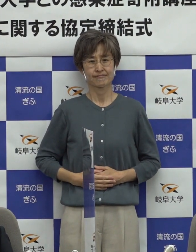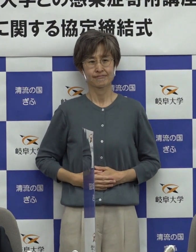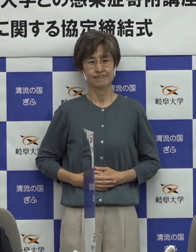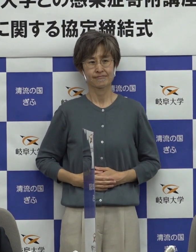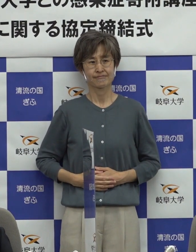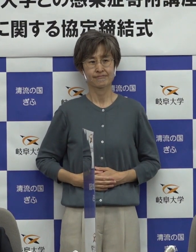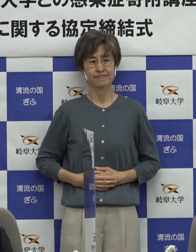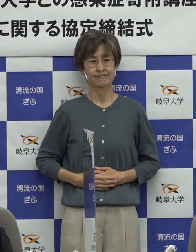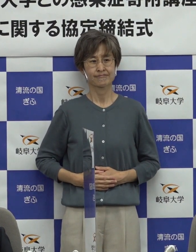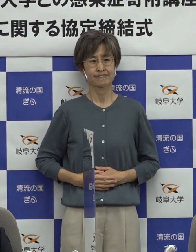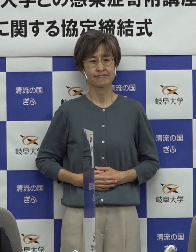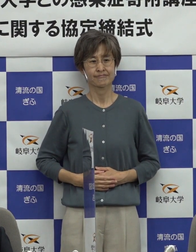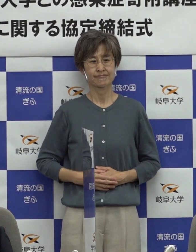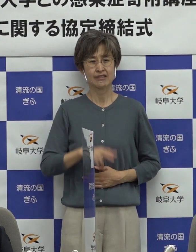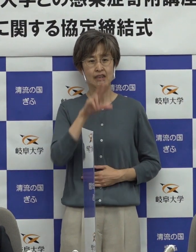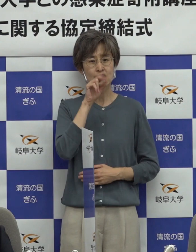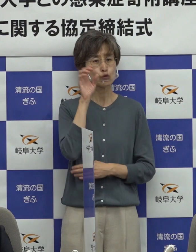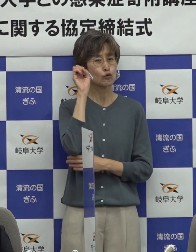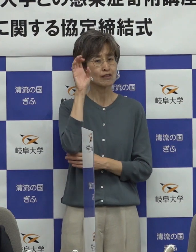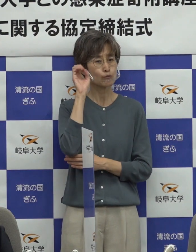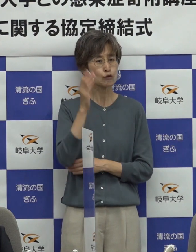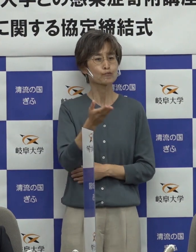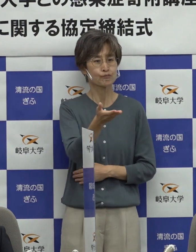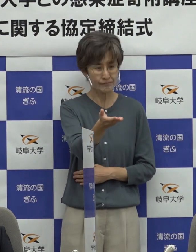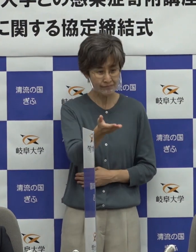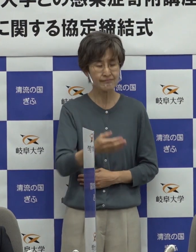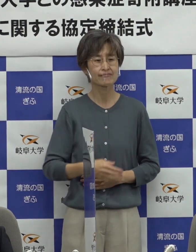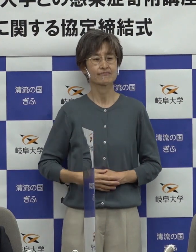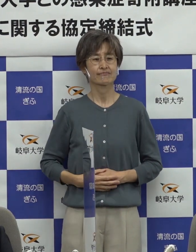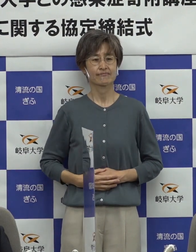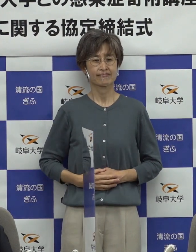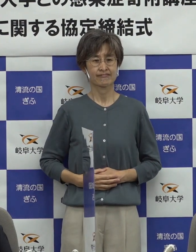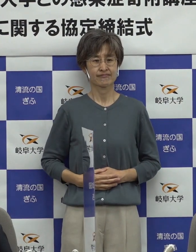その他よろしいでしょうか。岐阜新聞さん。